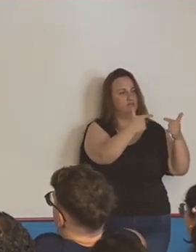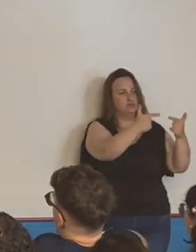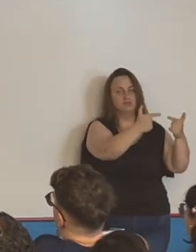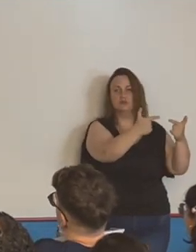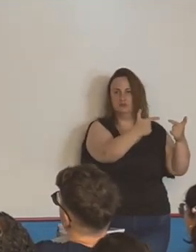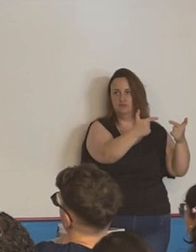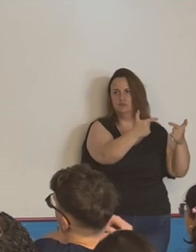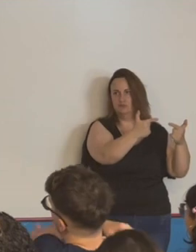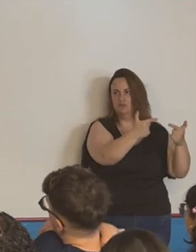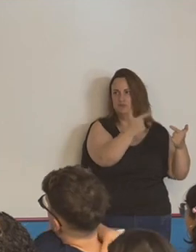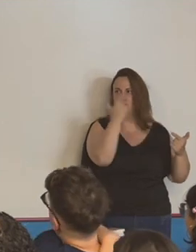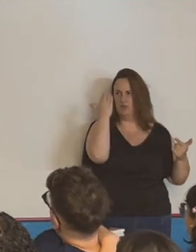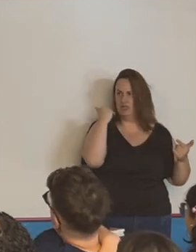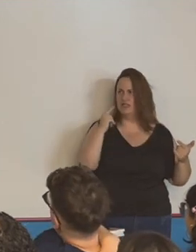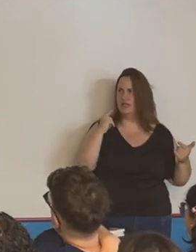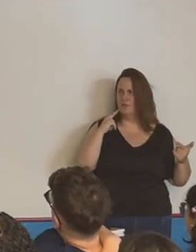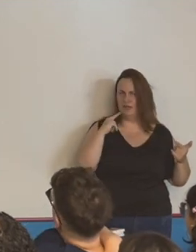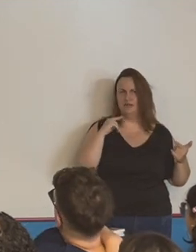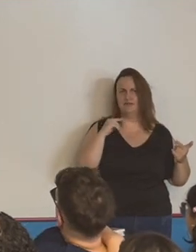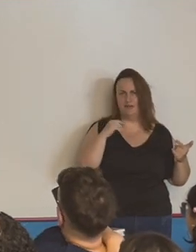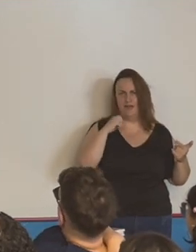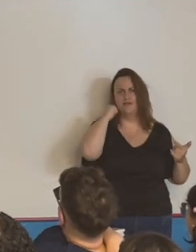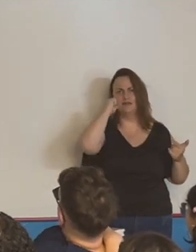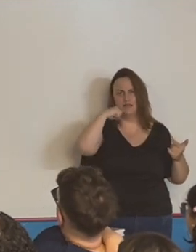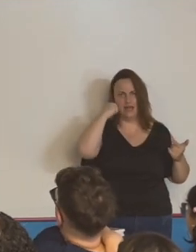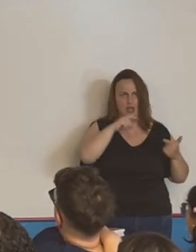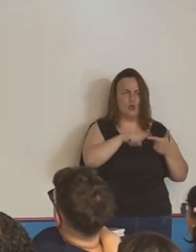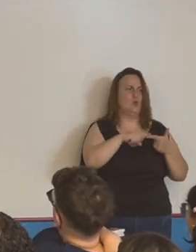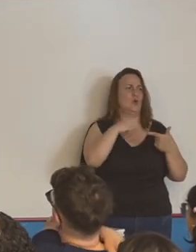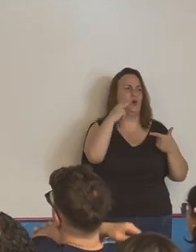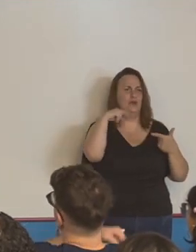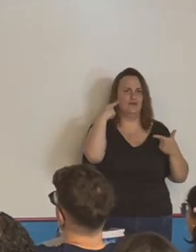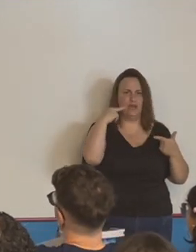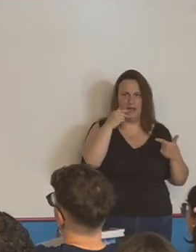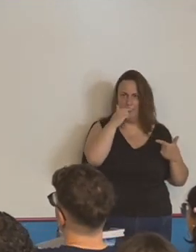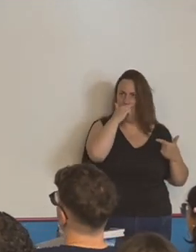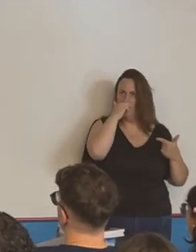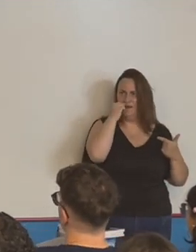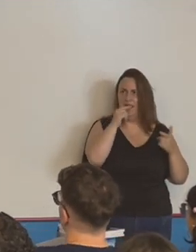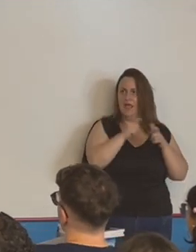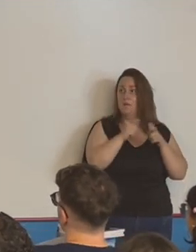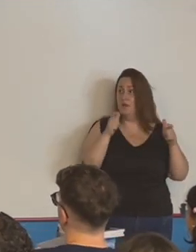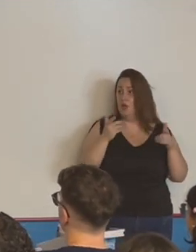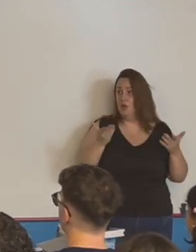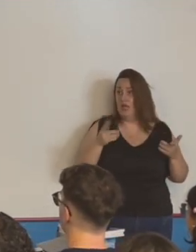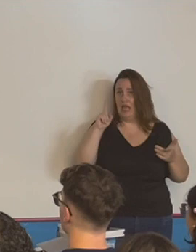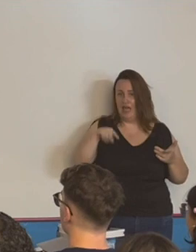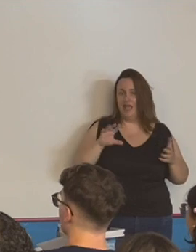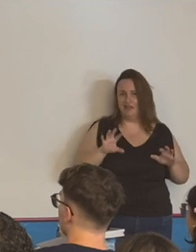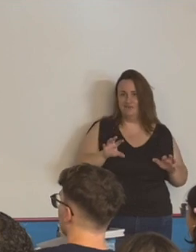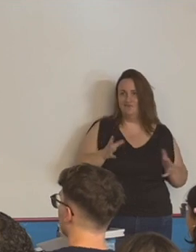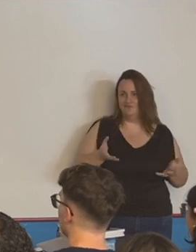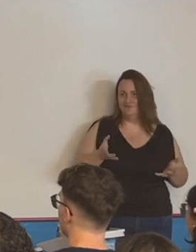estão no Senado, que já, né, na Câmara dos Vereadores do Rio, quase a maioria. E